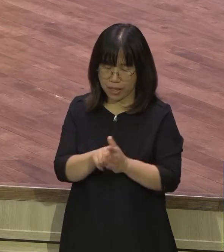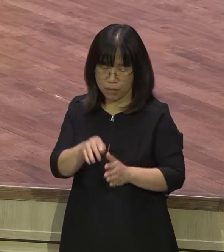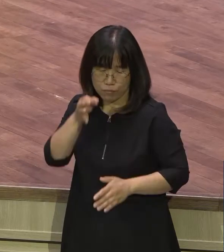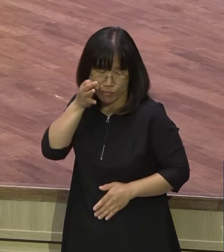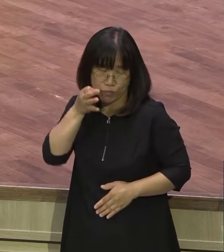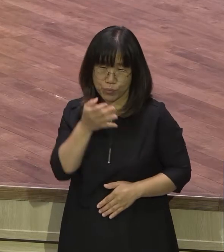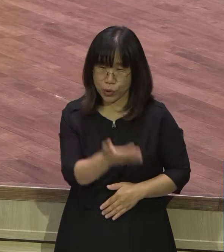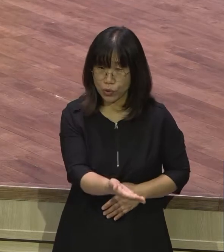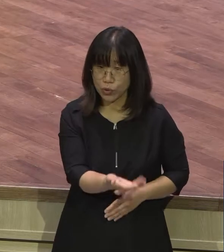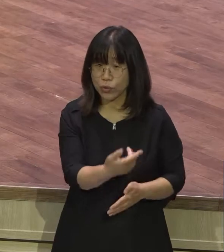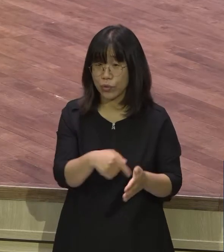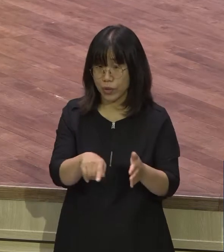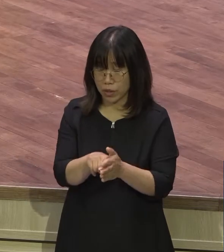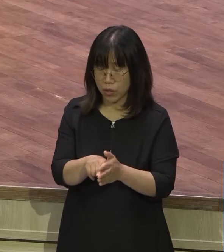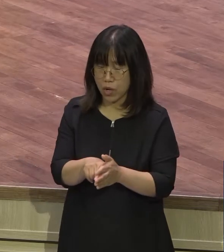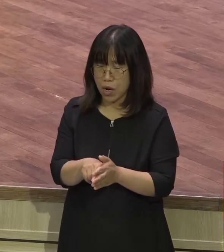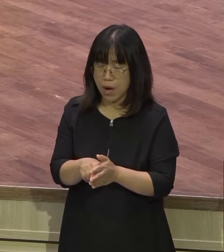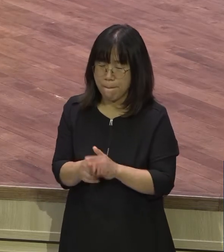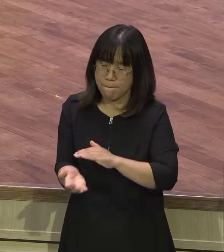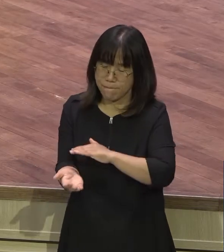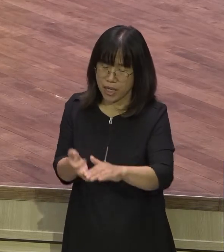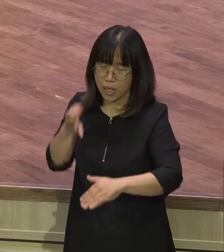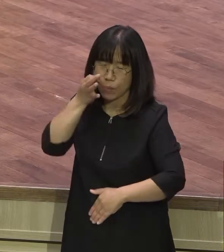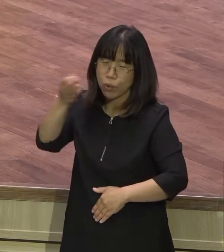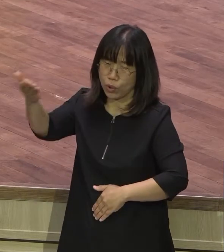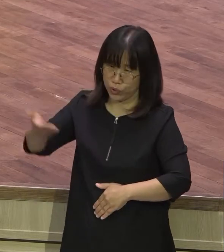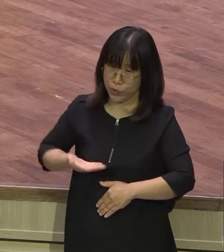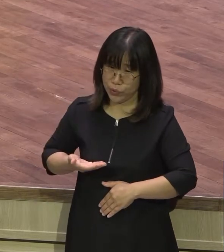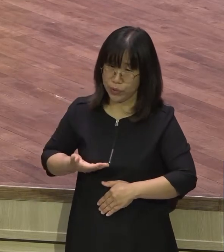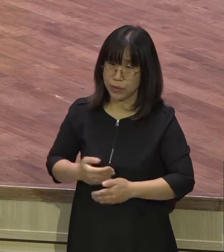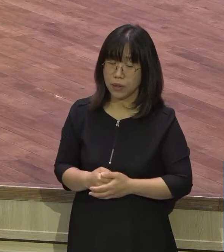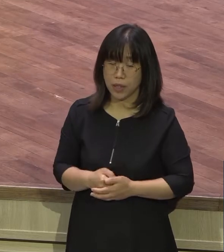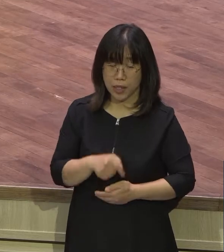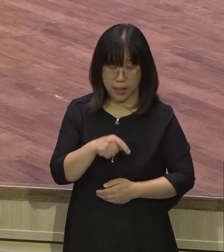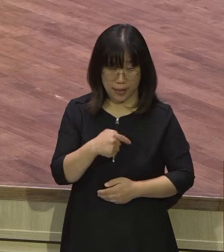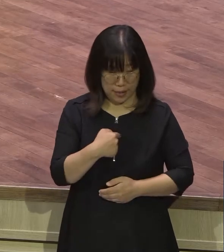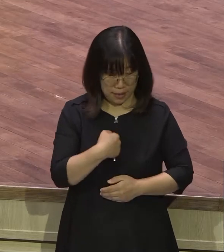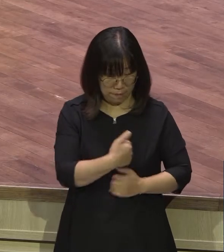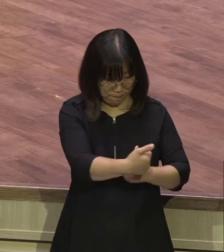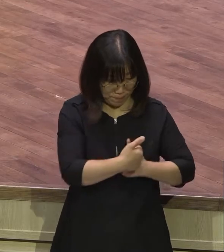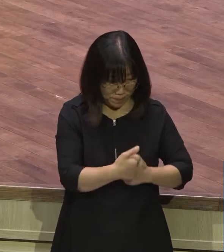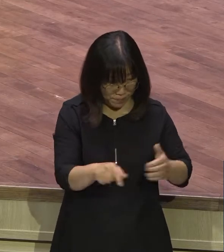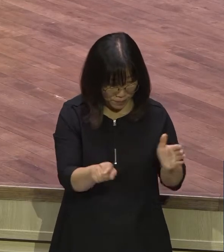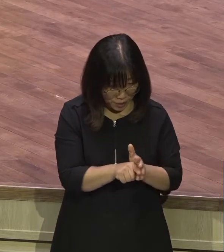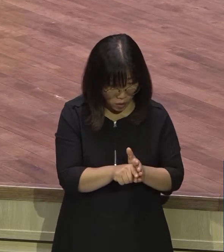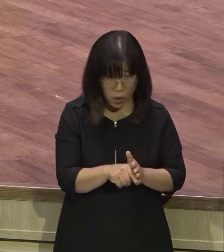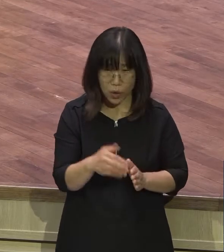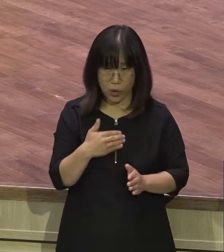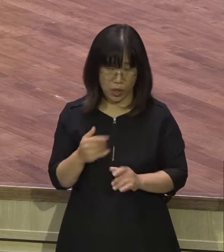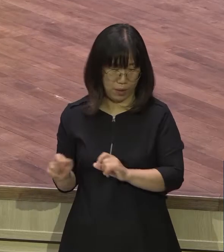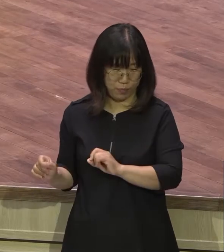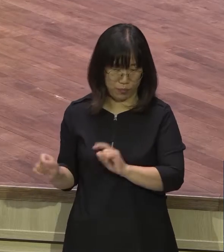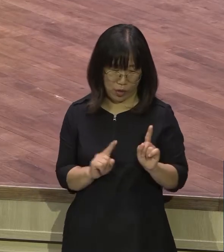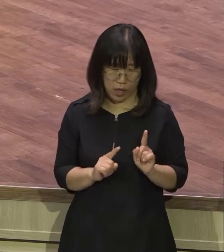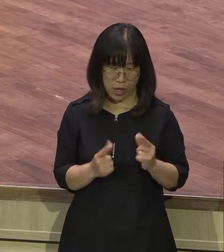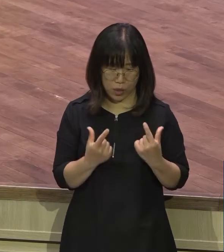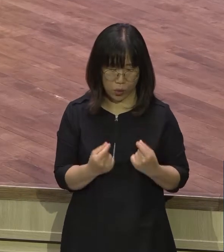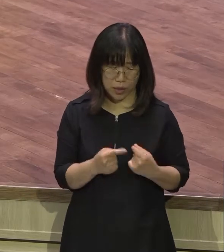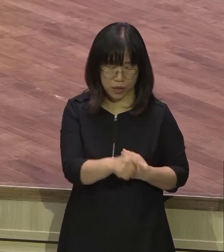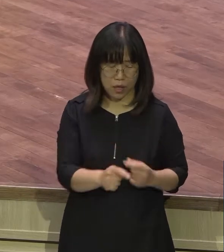위해서 우리에게 보여주신 거예요 너희에게 이렇게 믿으면 내가 이렇게 살아나서 영생한 것처럼